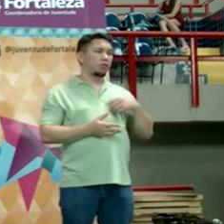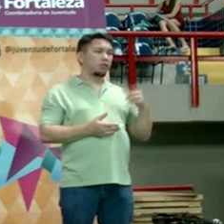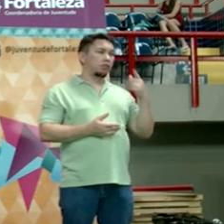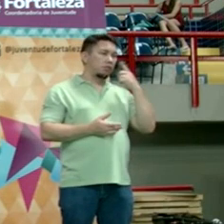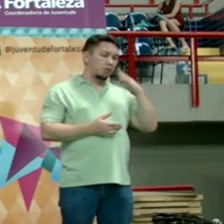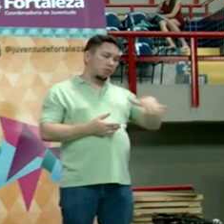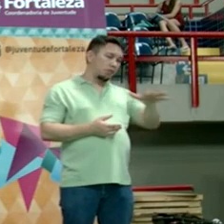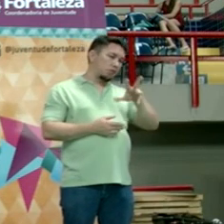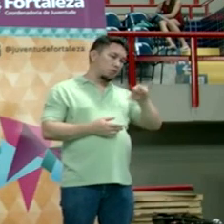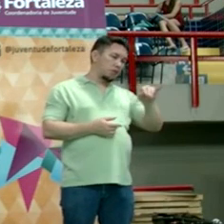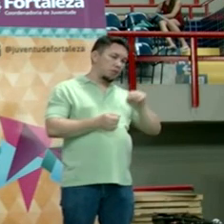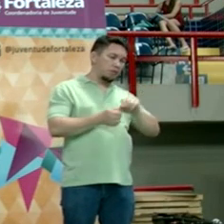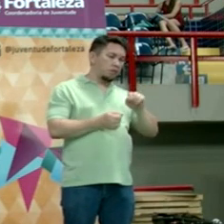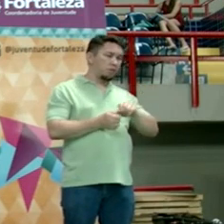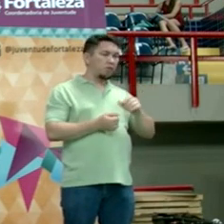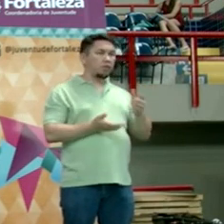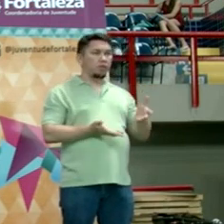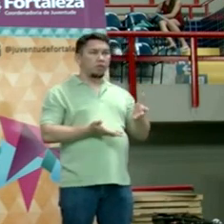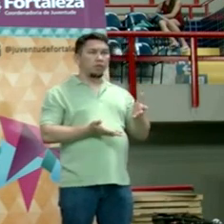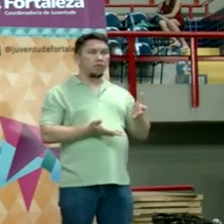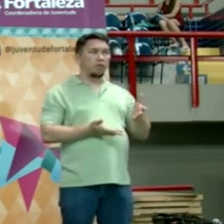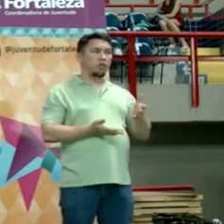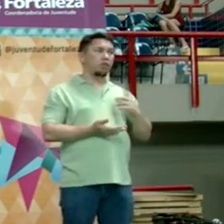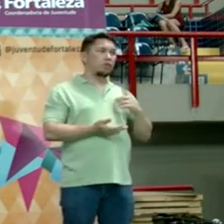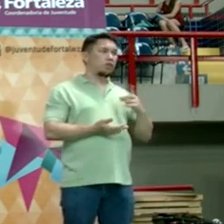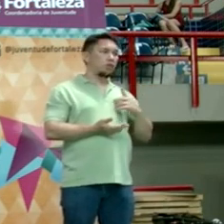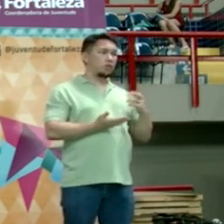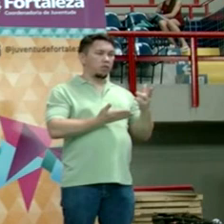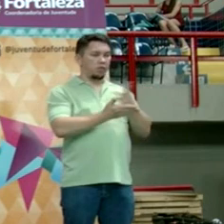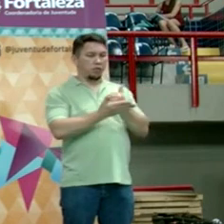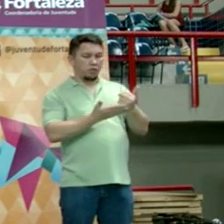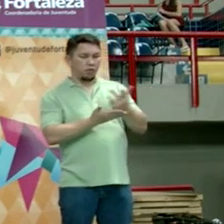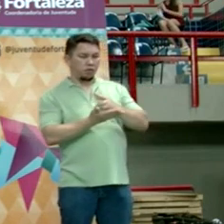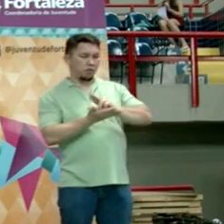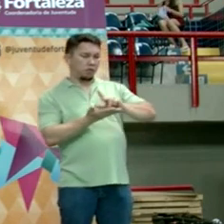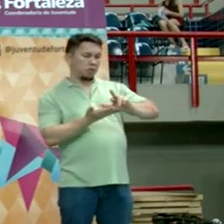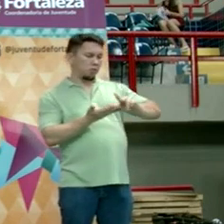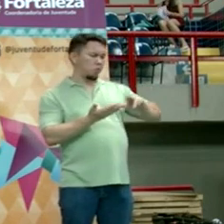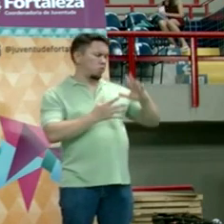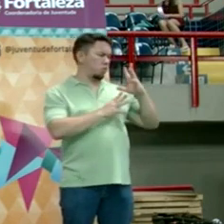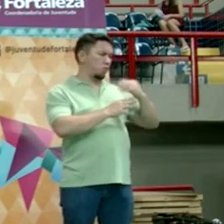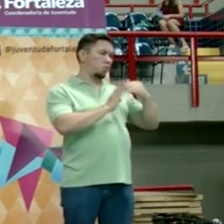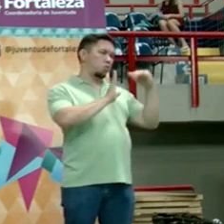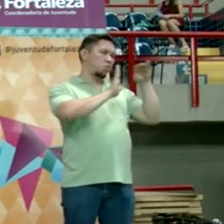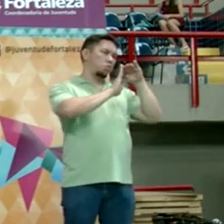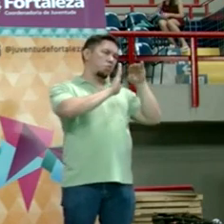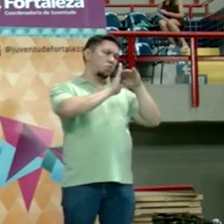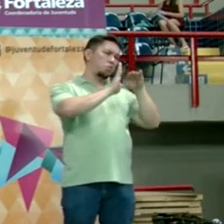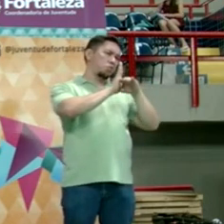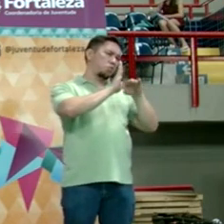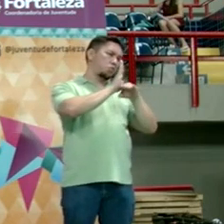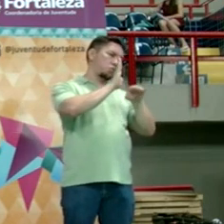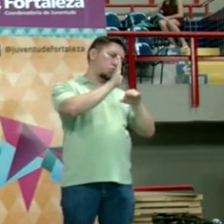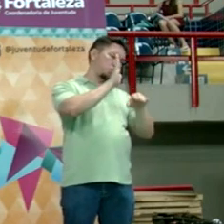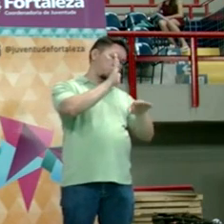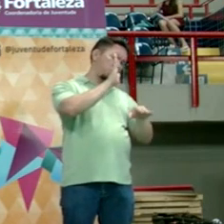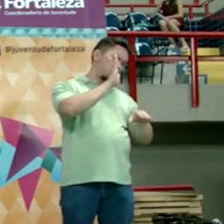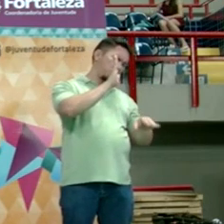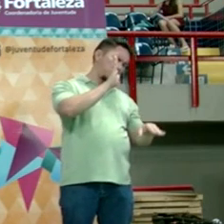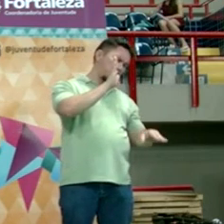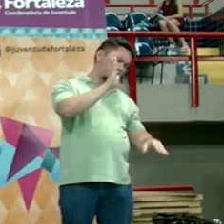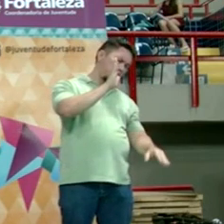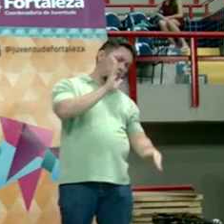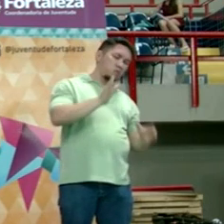produção, quem vai fazer, se tiver que ter desenho, ou seja, toda a história vai ter que ter o fotolito, aquela coisa toda,